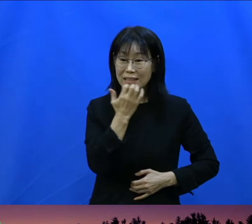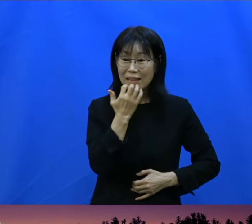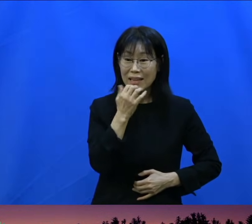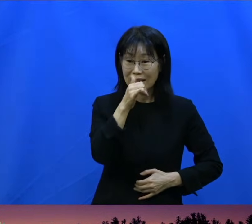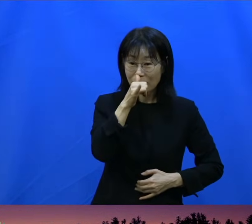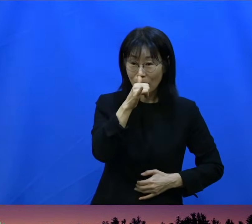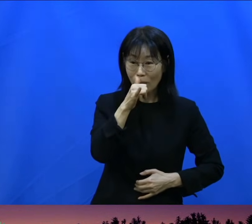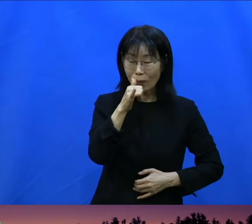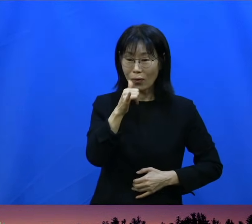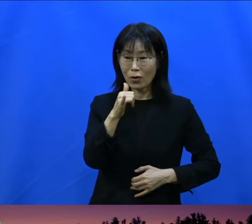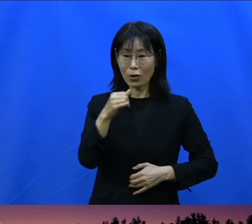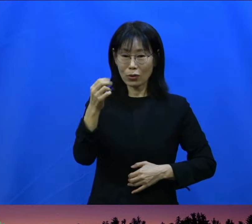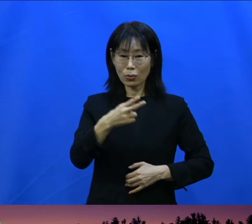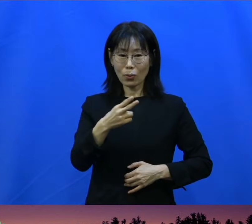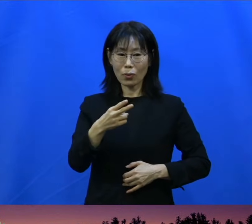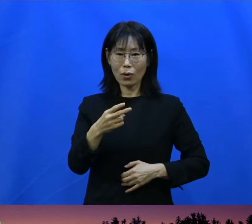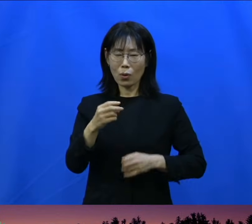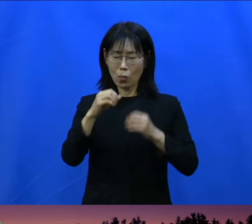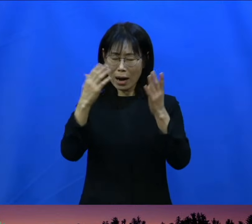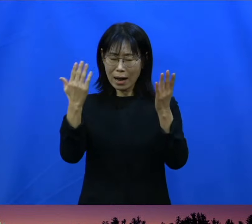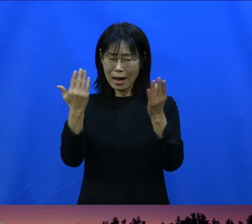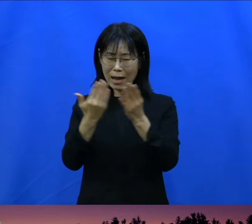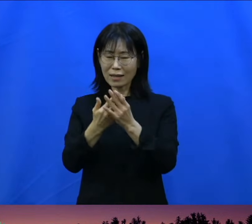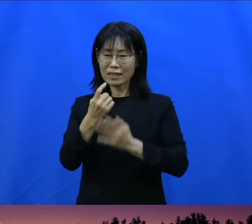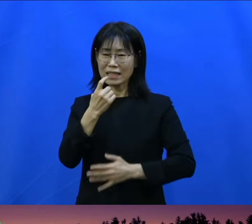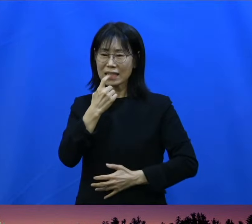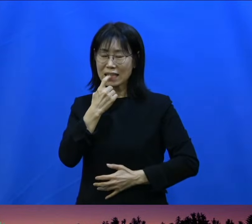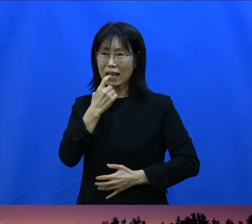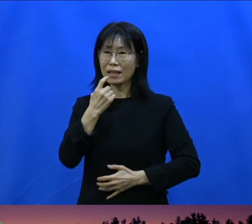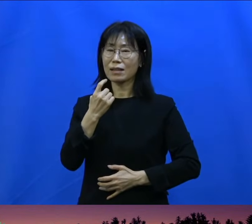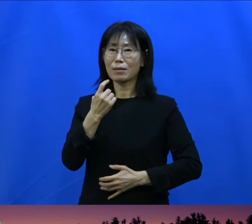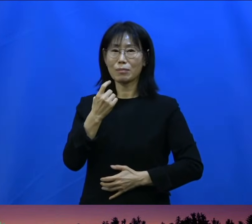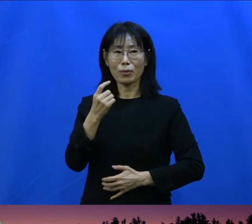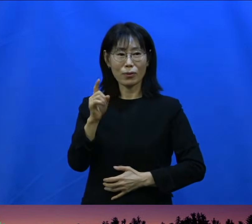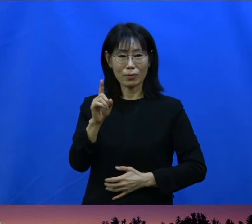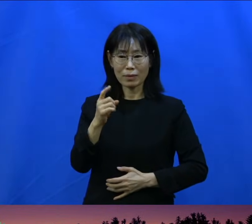진짜 흰옷은 여러분 눈이 부셔요.